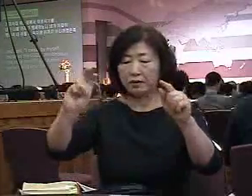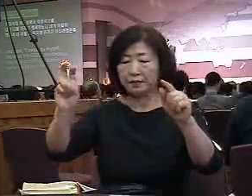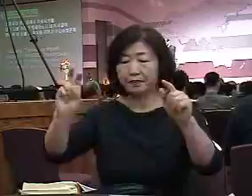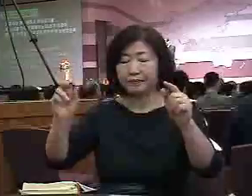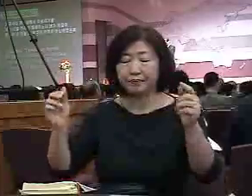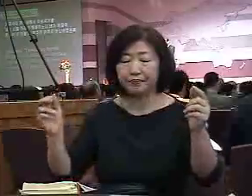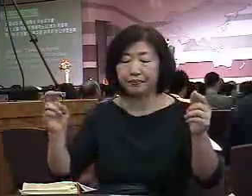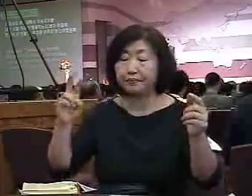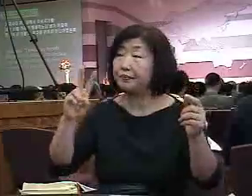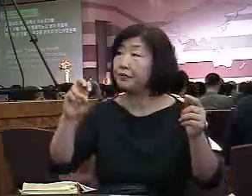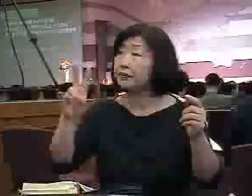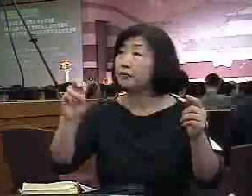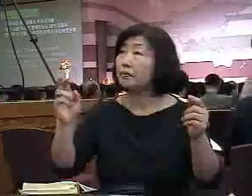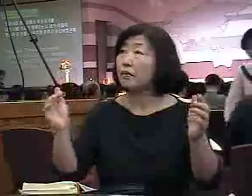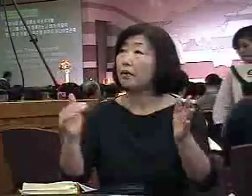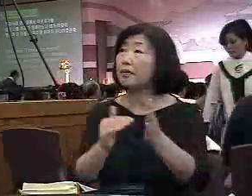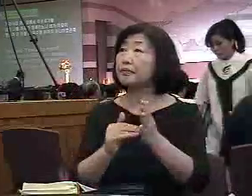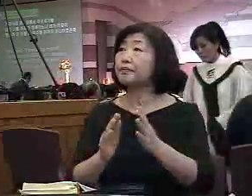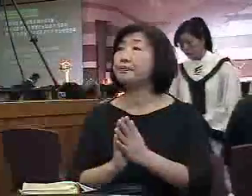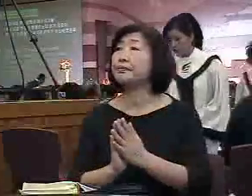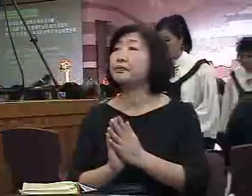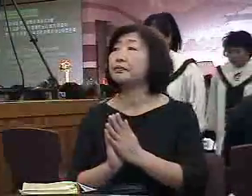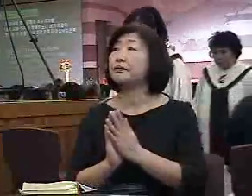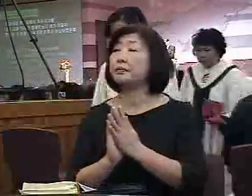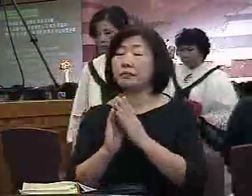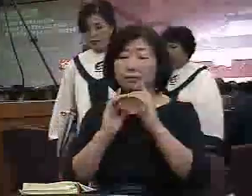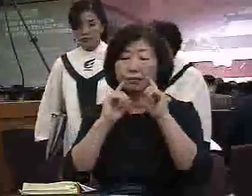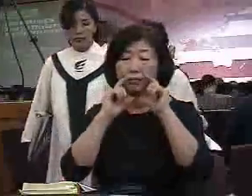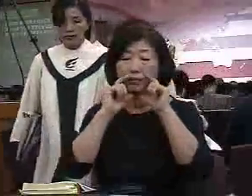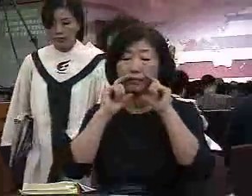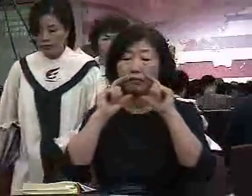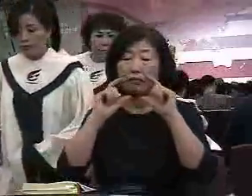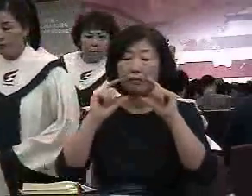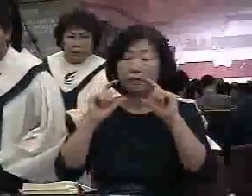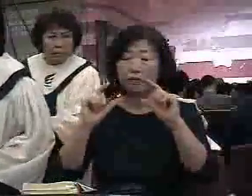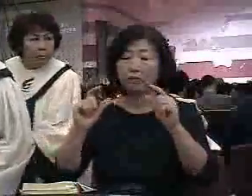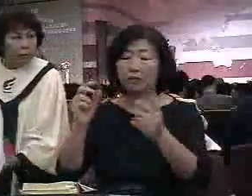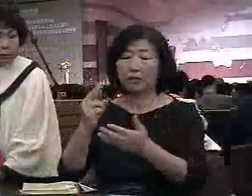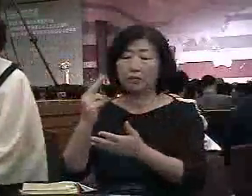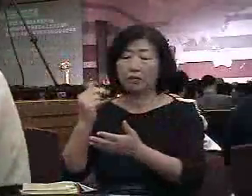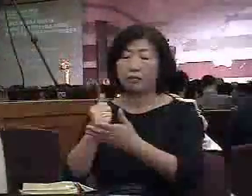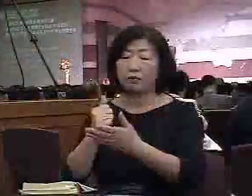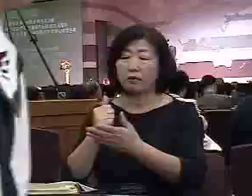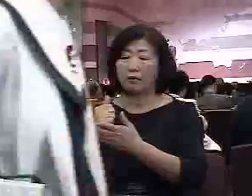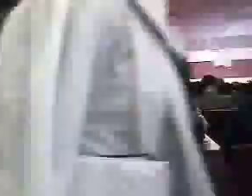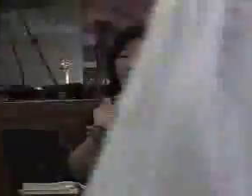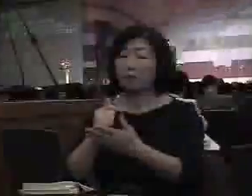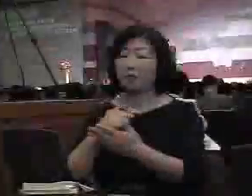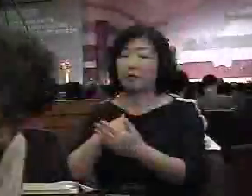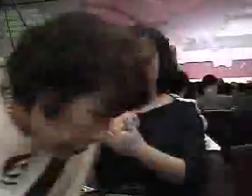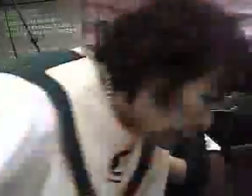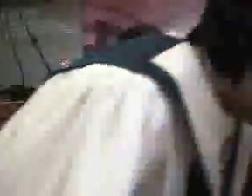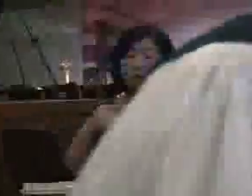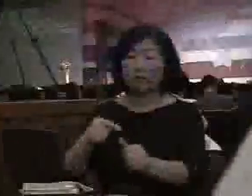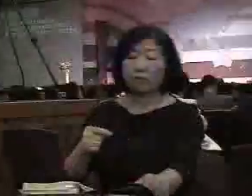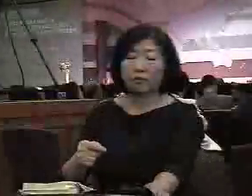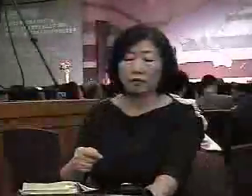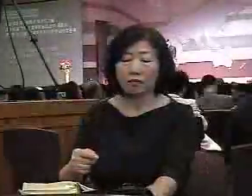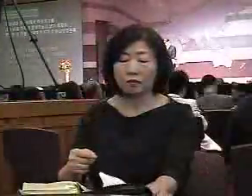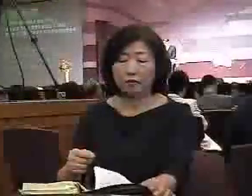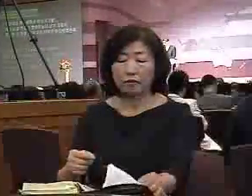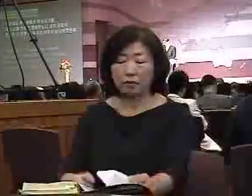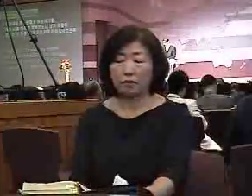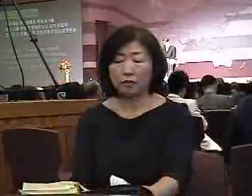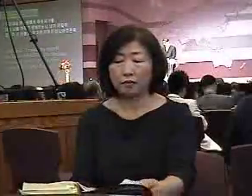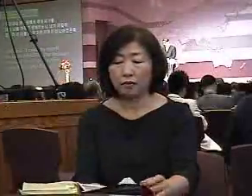교독하시겠습니다. 제가 먼저 16절 공독합니다. 가라사대 여호와께서 이르시기를 내가 나를 가리켜